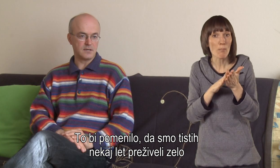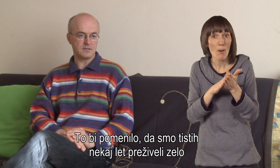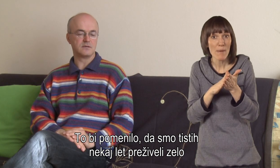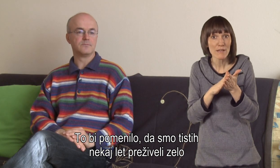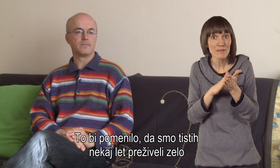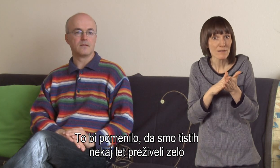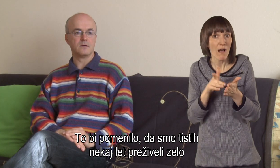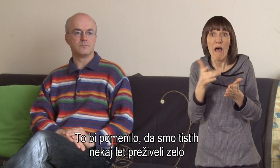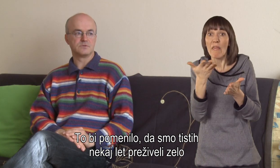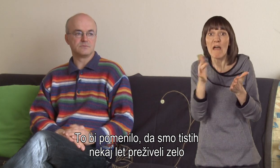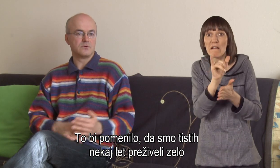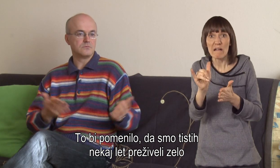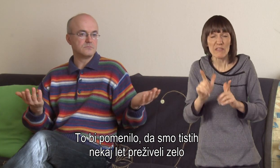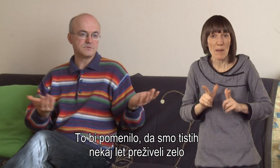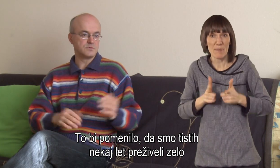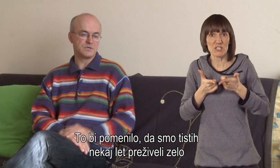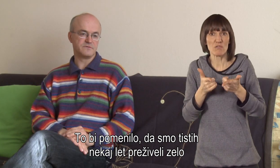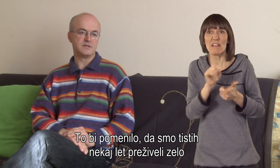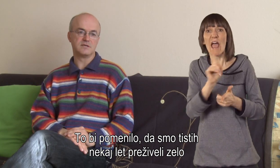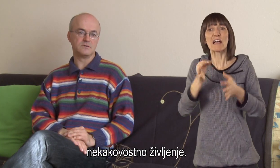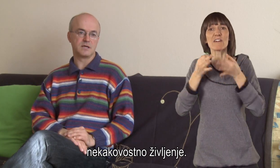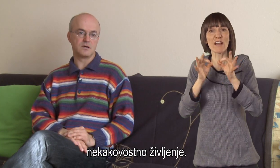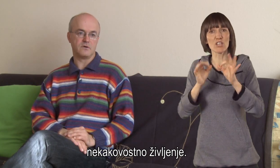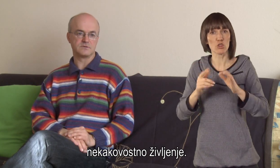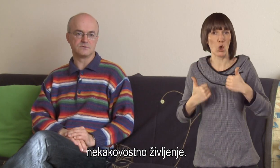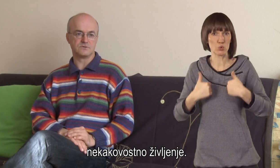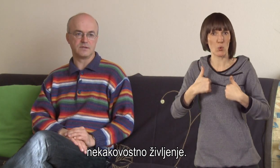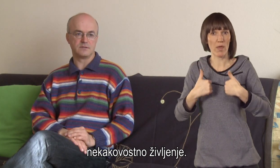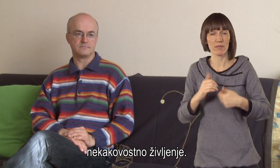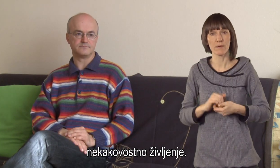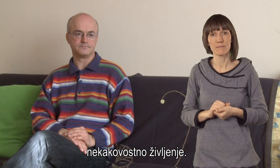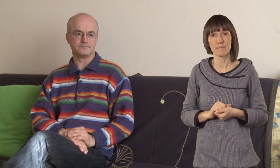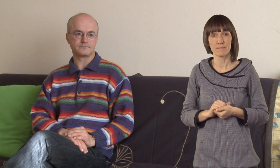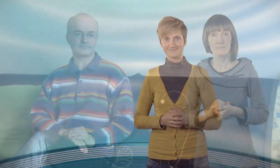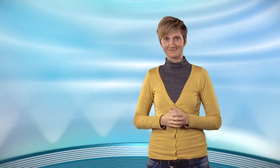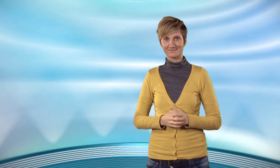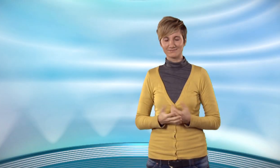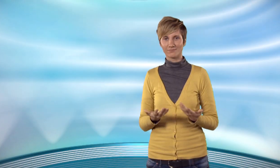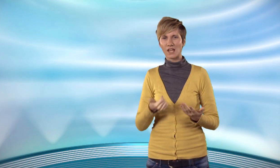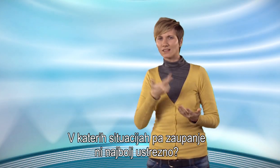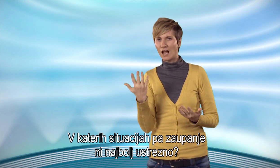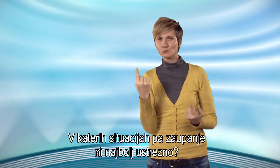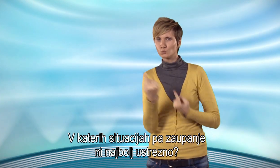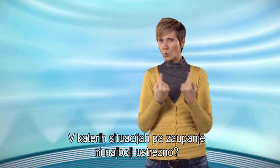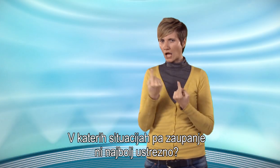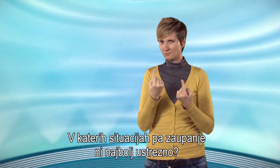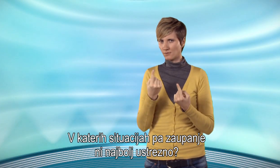let pravzaprav smo preživeli zelo nekakovostno življenje. V katerih situacijah